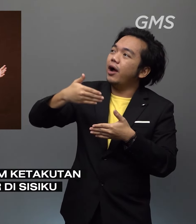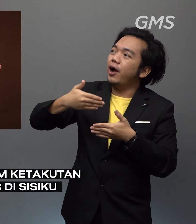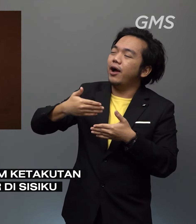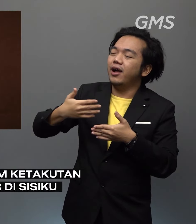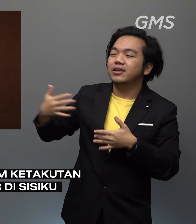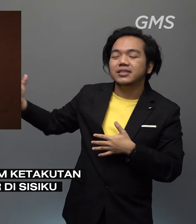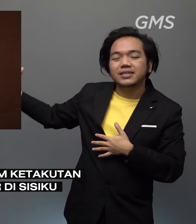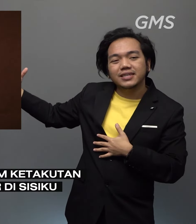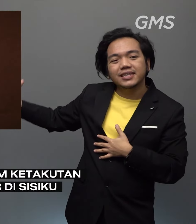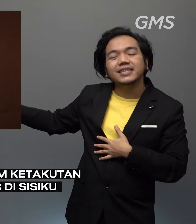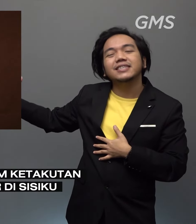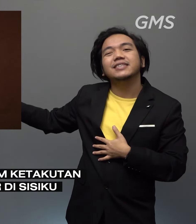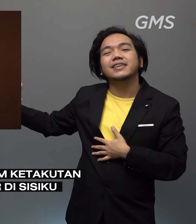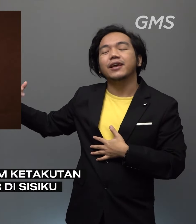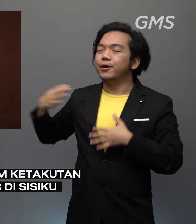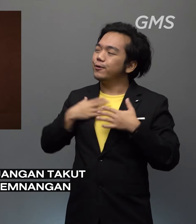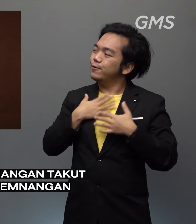sisiku.